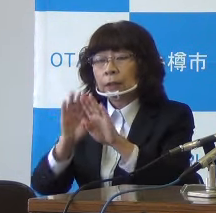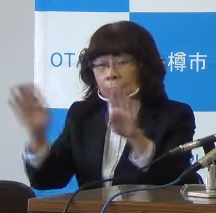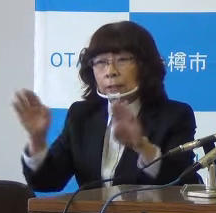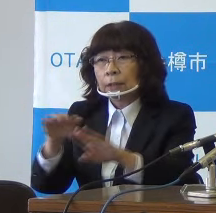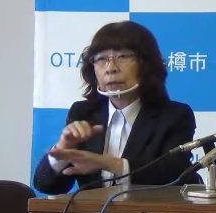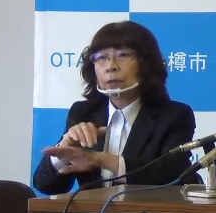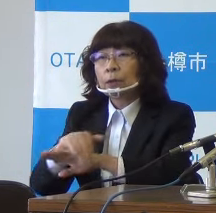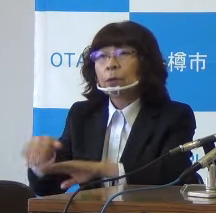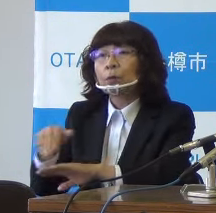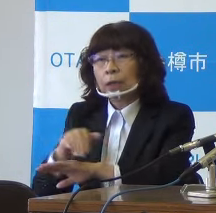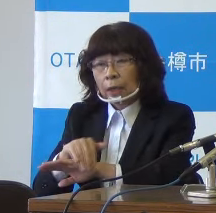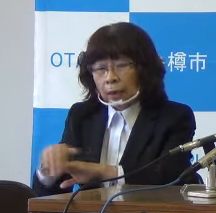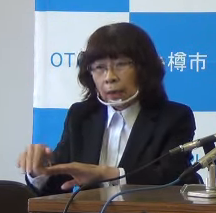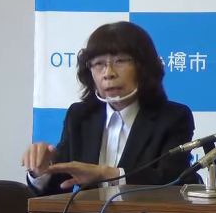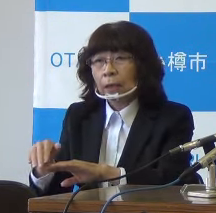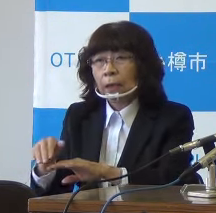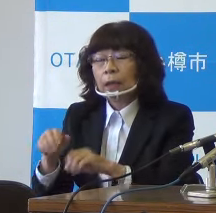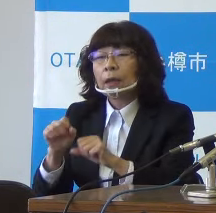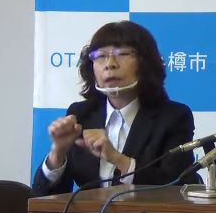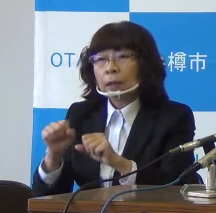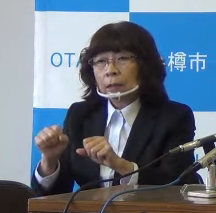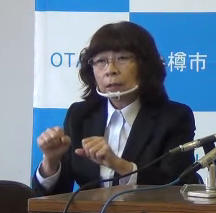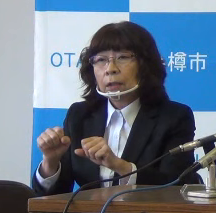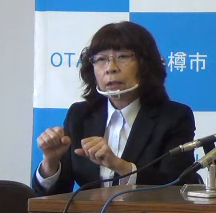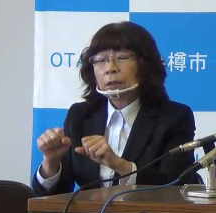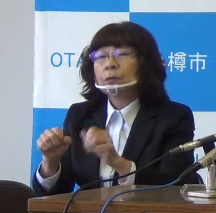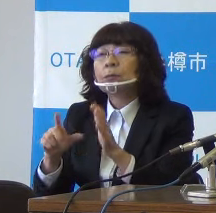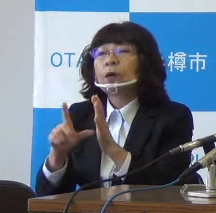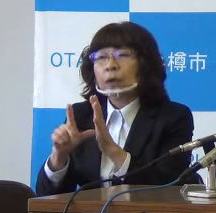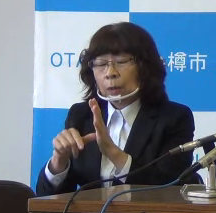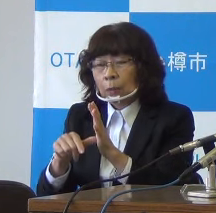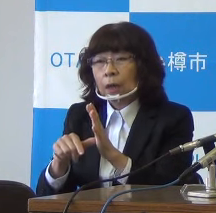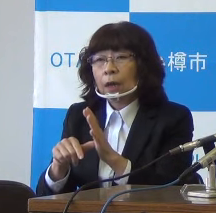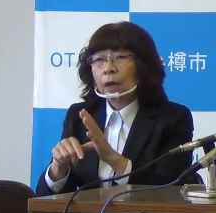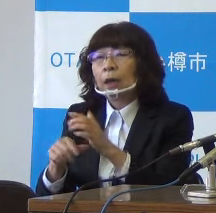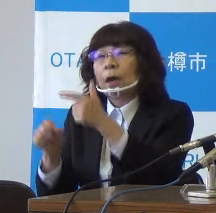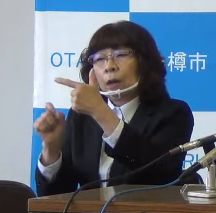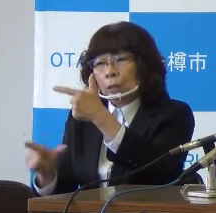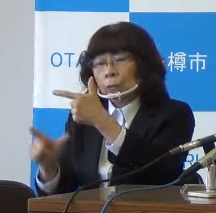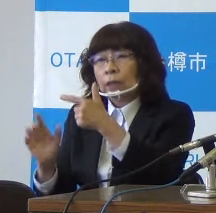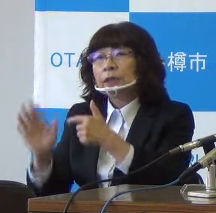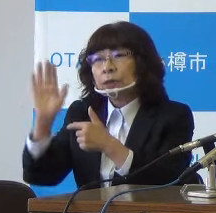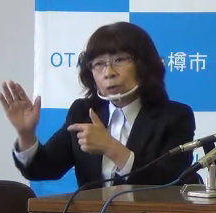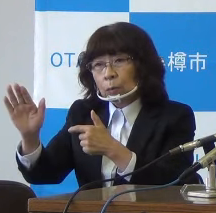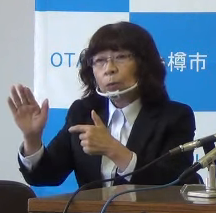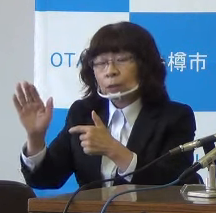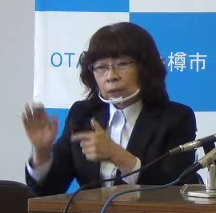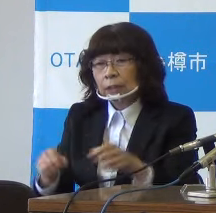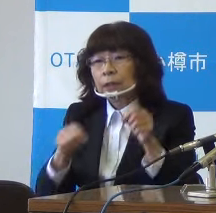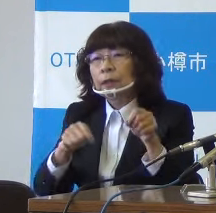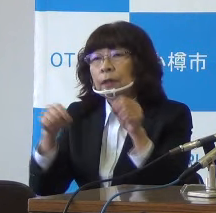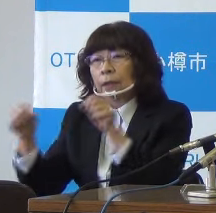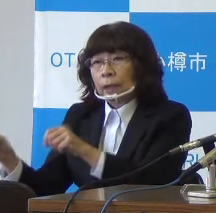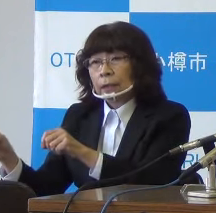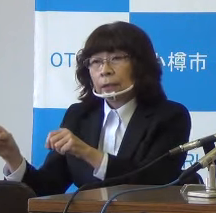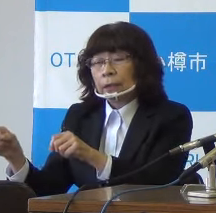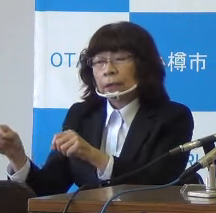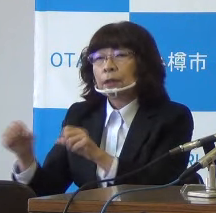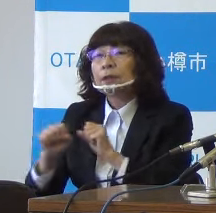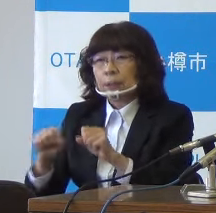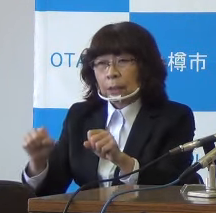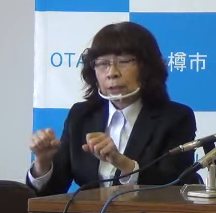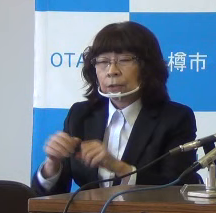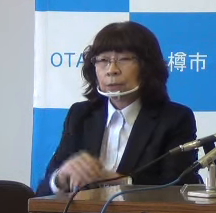催実施を予定していたものにつきましては6月以降に延期をいたします